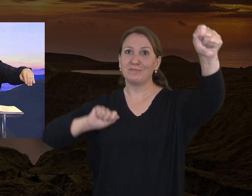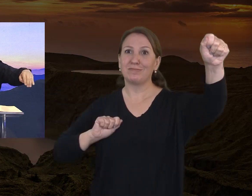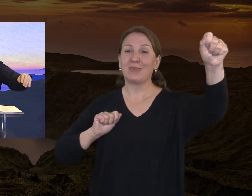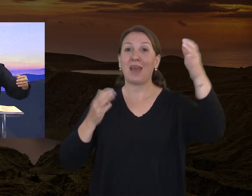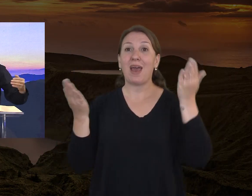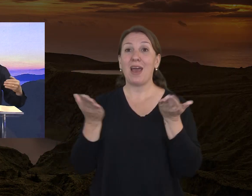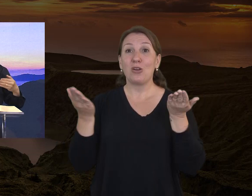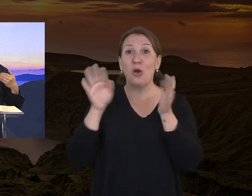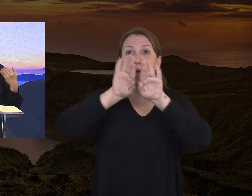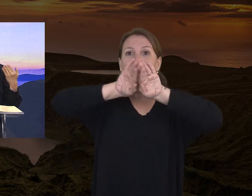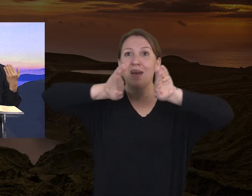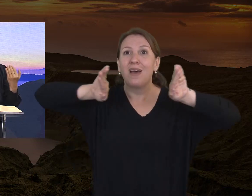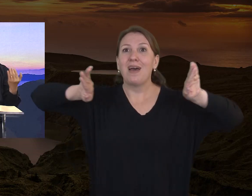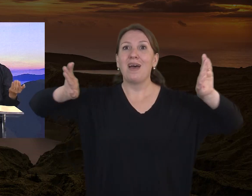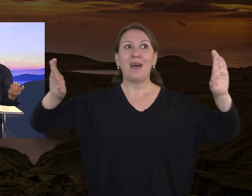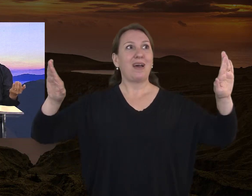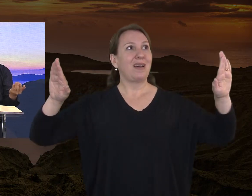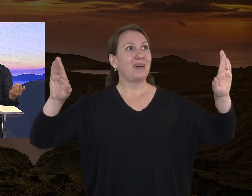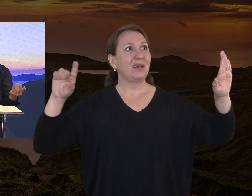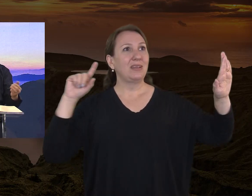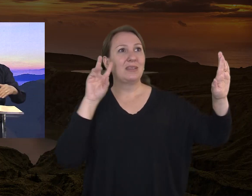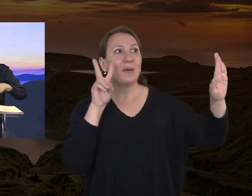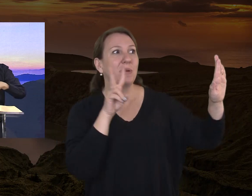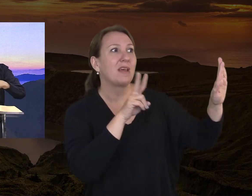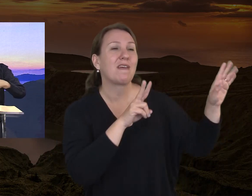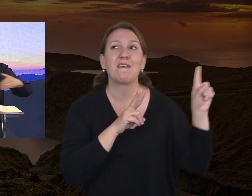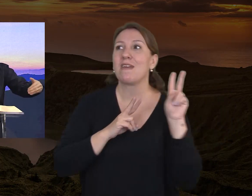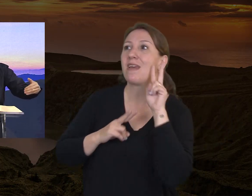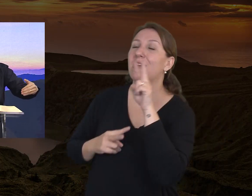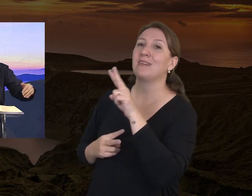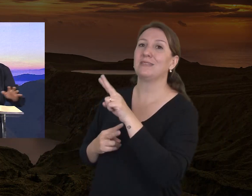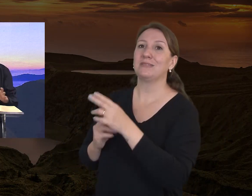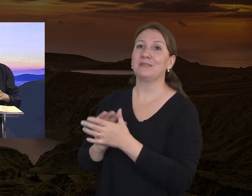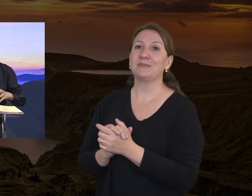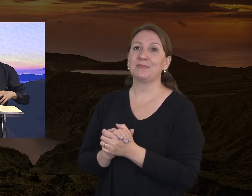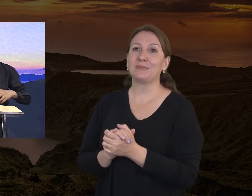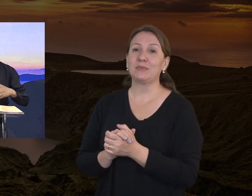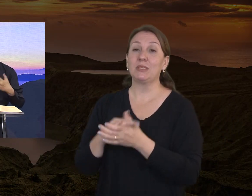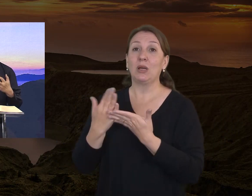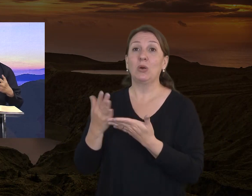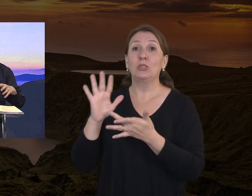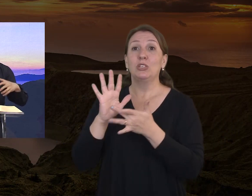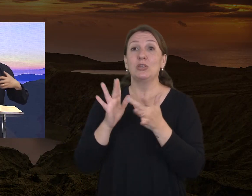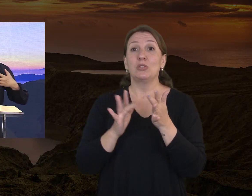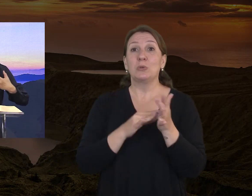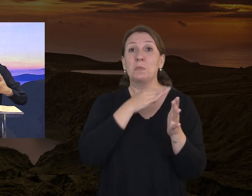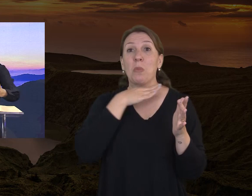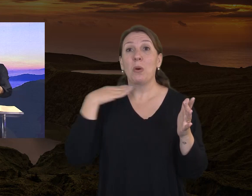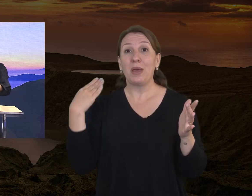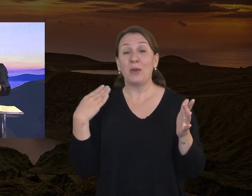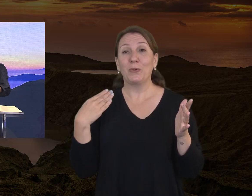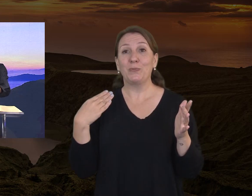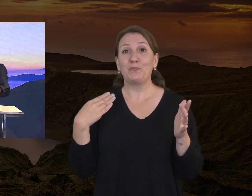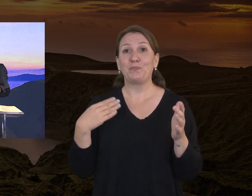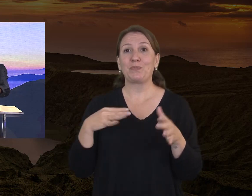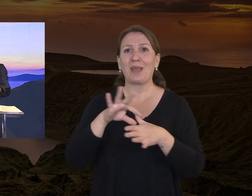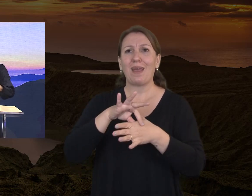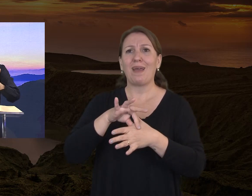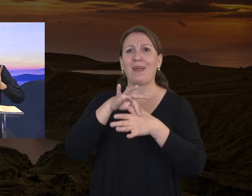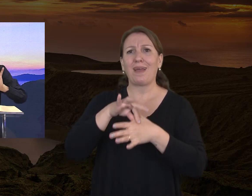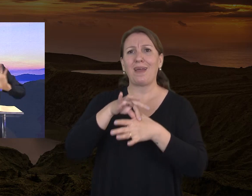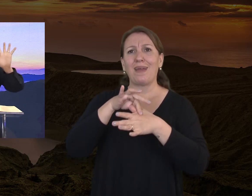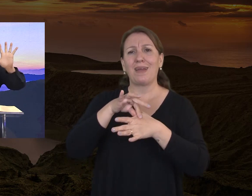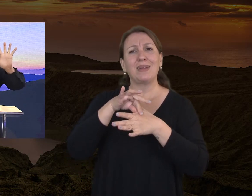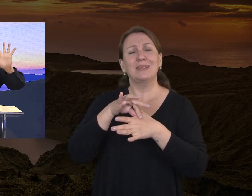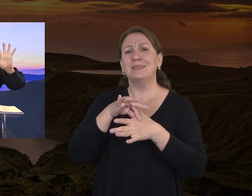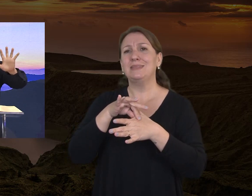abriu. Então Cristo, quando ofereceu na sua carne, a sua carne foi rasgada, para nós hoje adentrarmos ao Santo dos Santos e